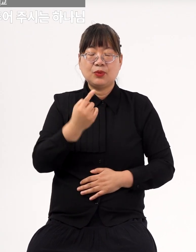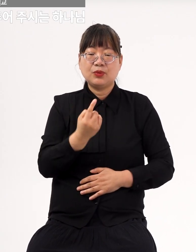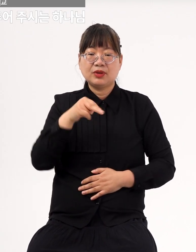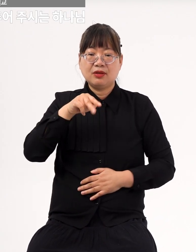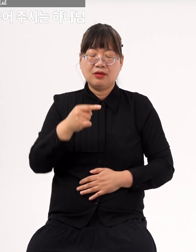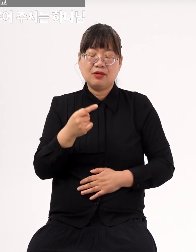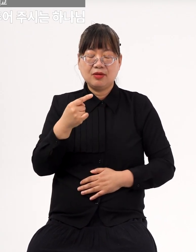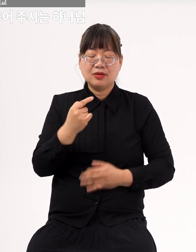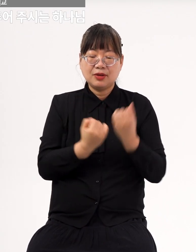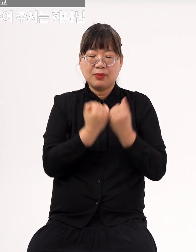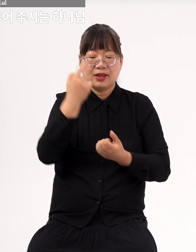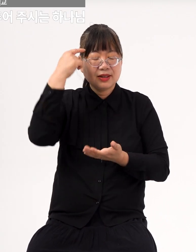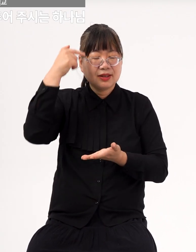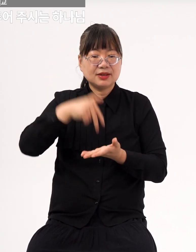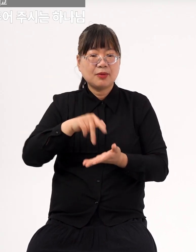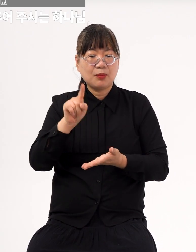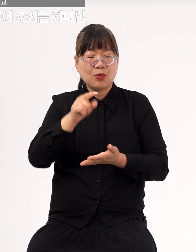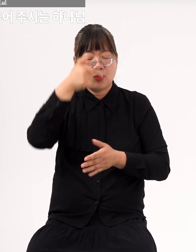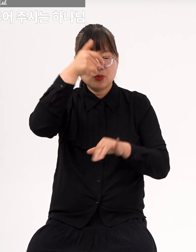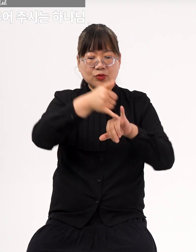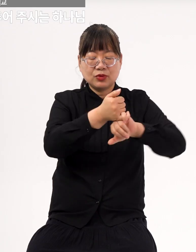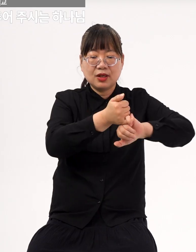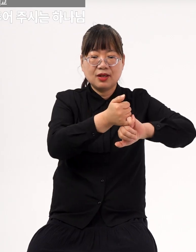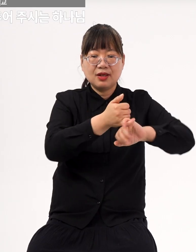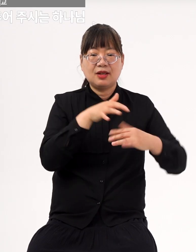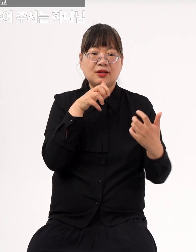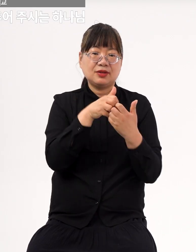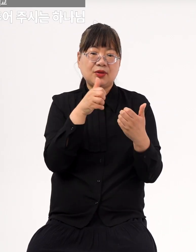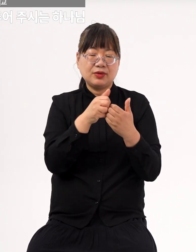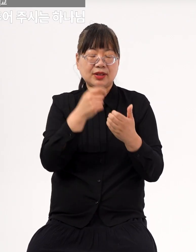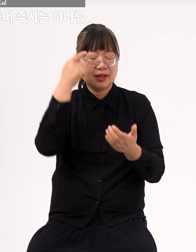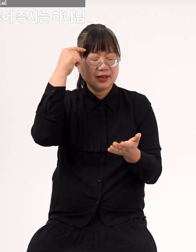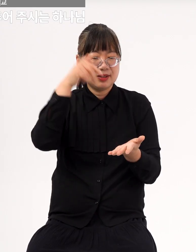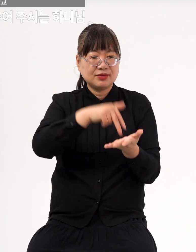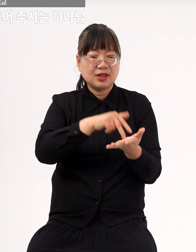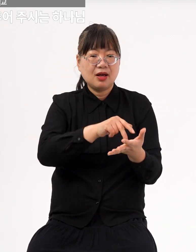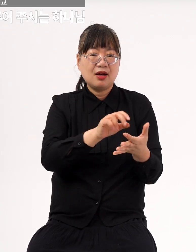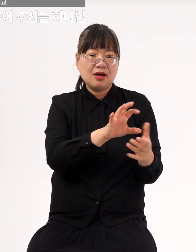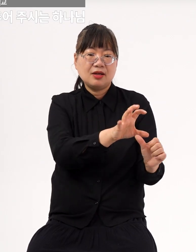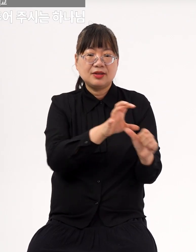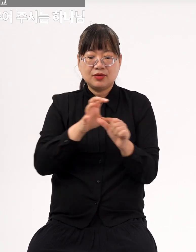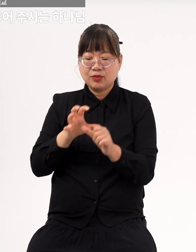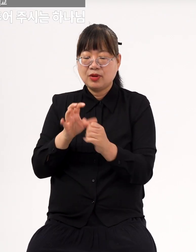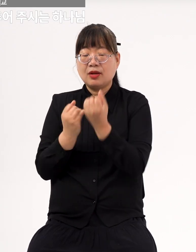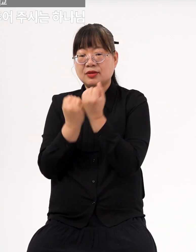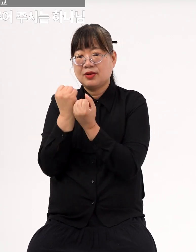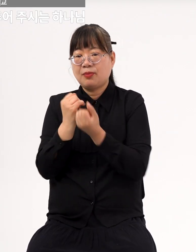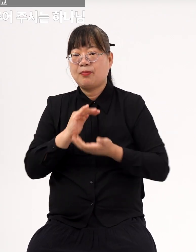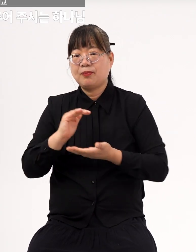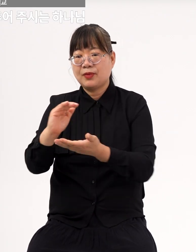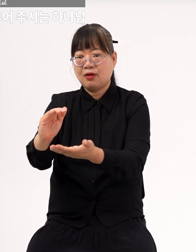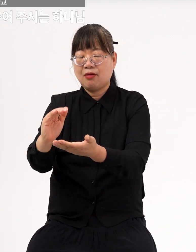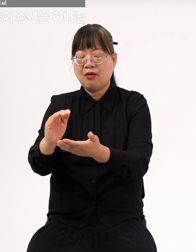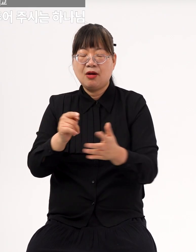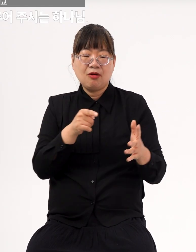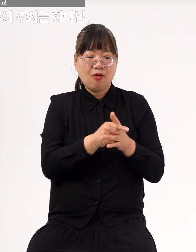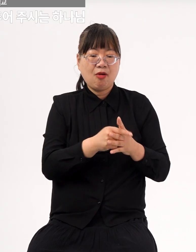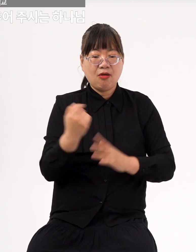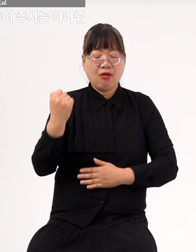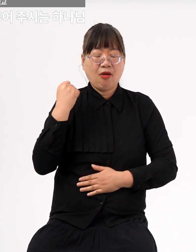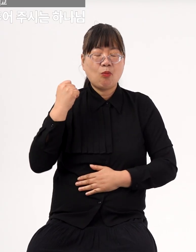설명하냐 하면 구약의 전쟁의 관점에서 설명을 해요. 굉장히 그